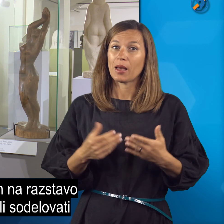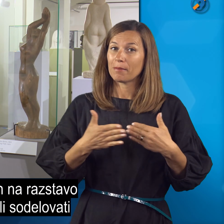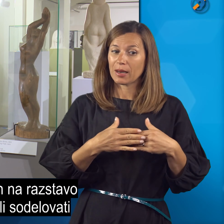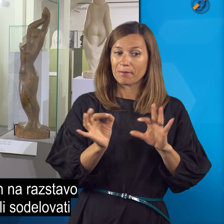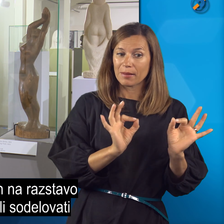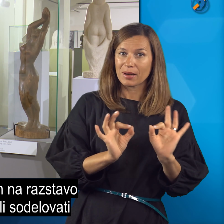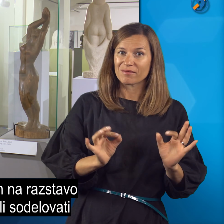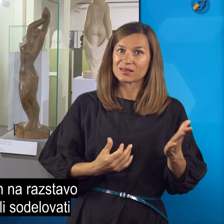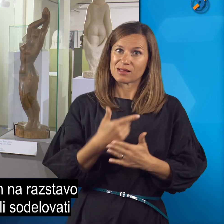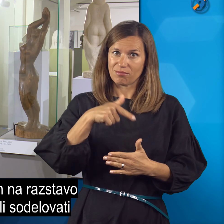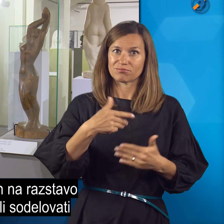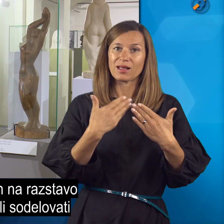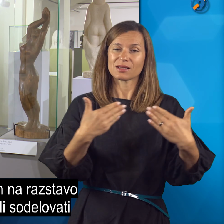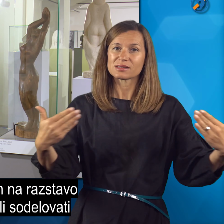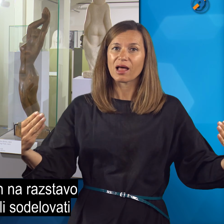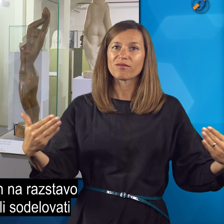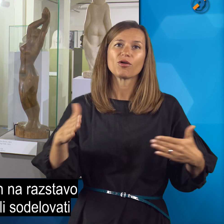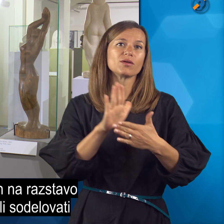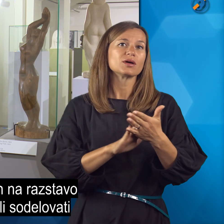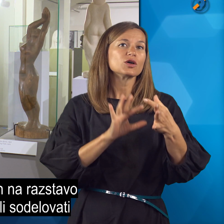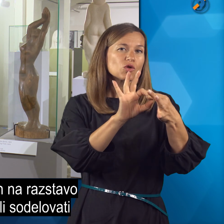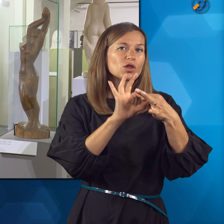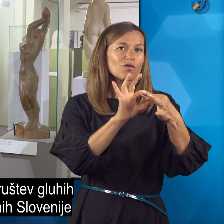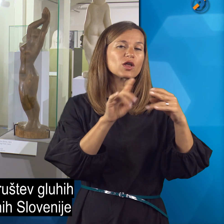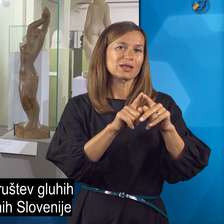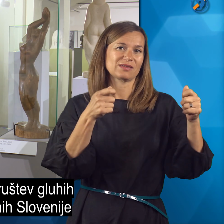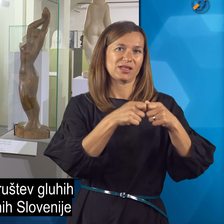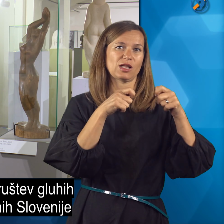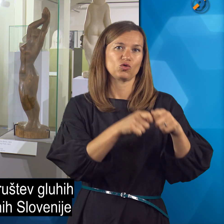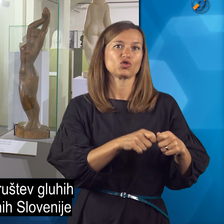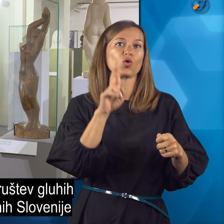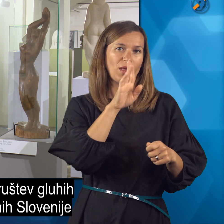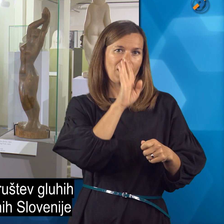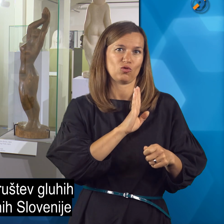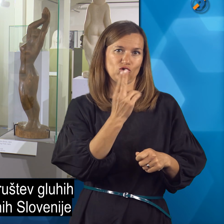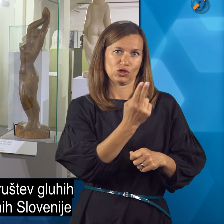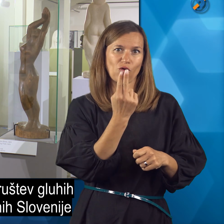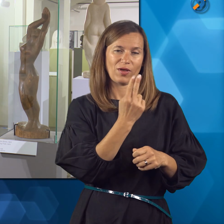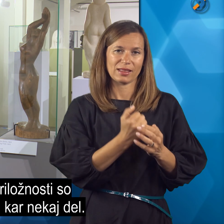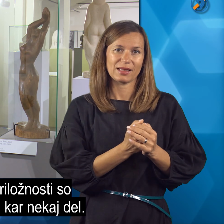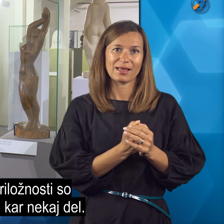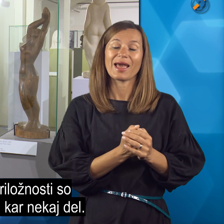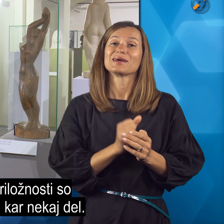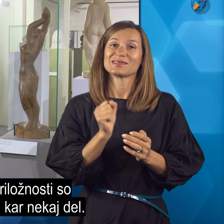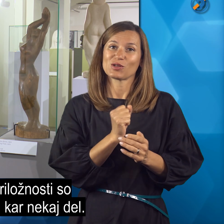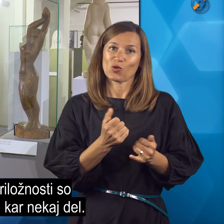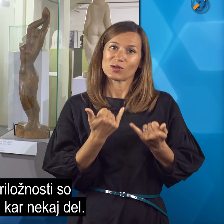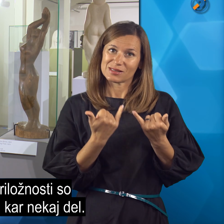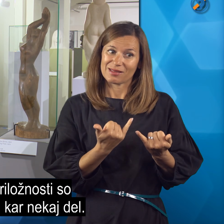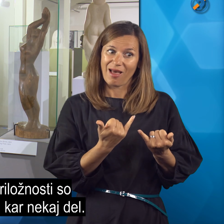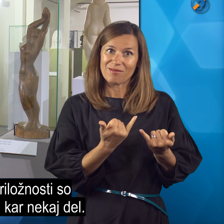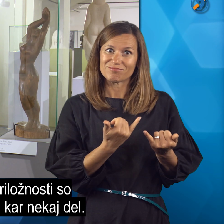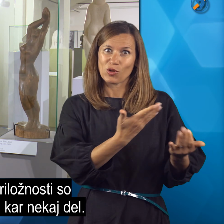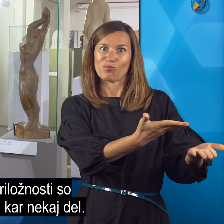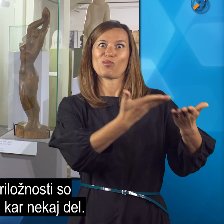Ob pripravah na razstavo smo začeli sodelovati z Zvezo društev gluhih in naglušnih Slovenije in ob tej priložnosti so